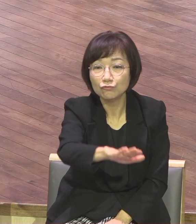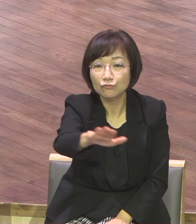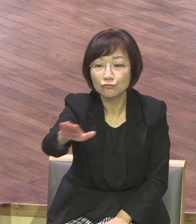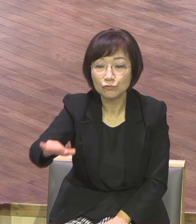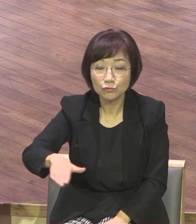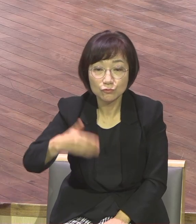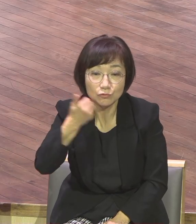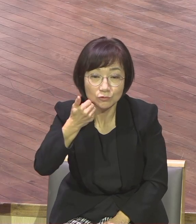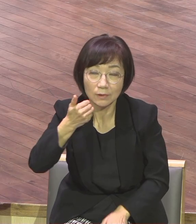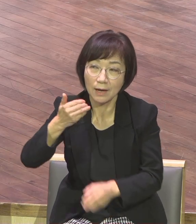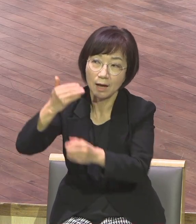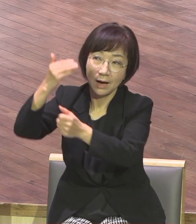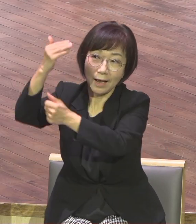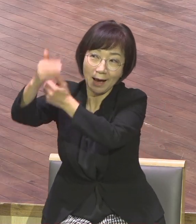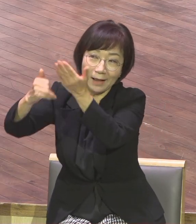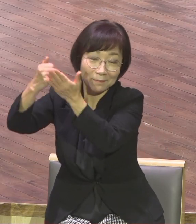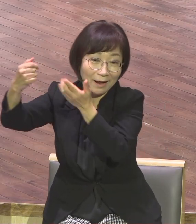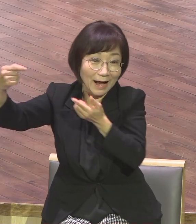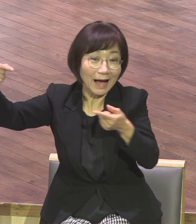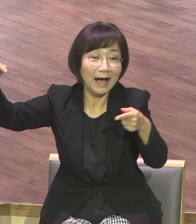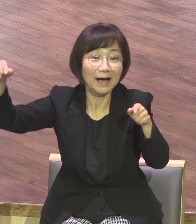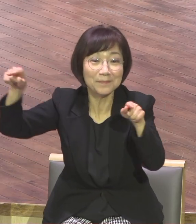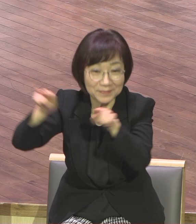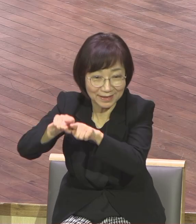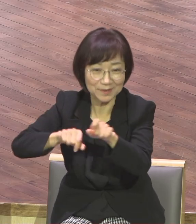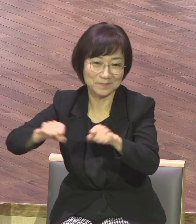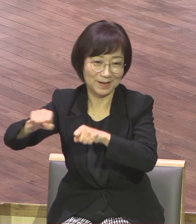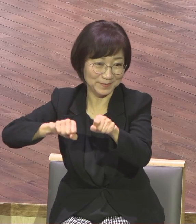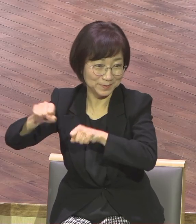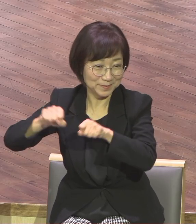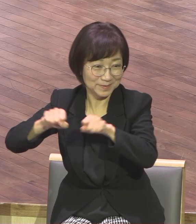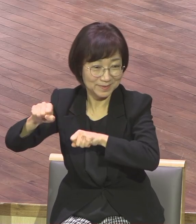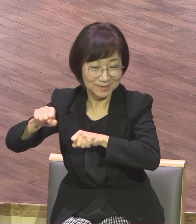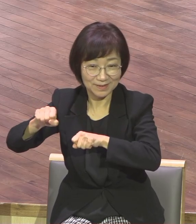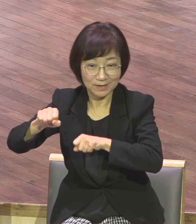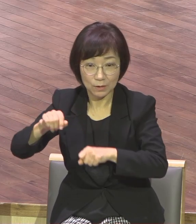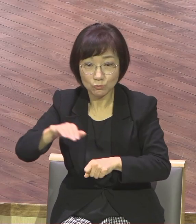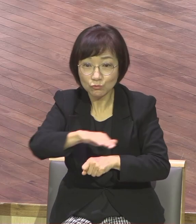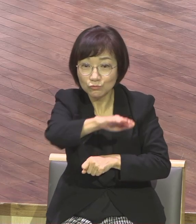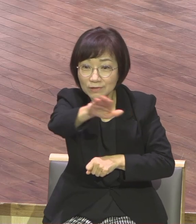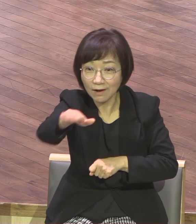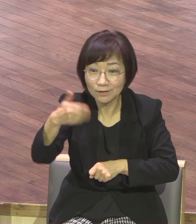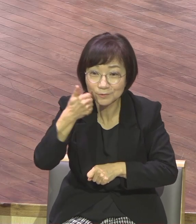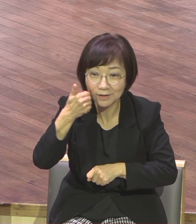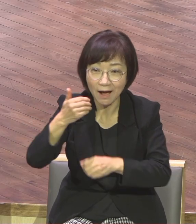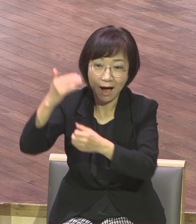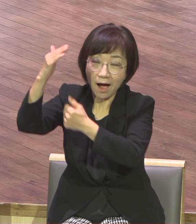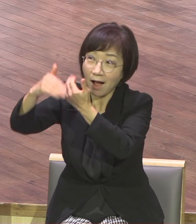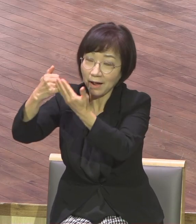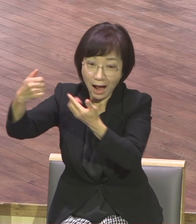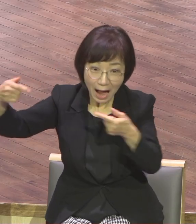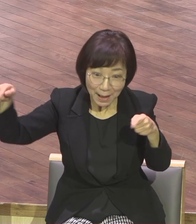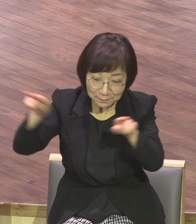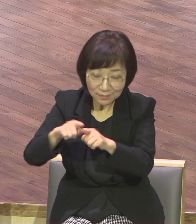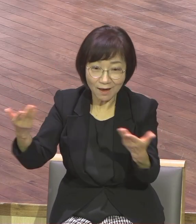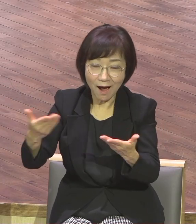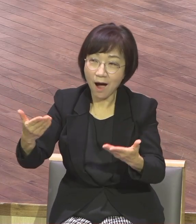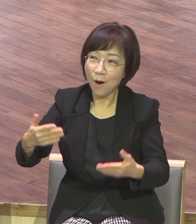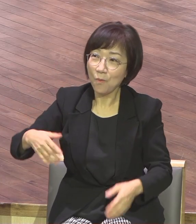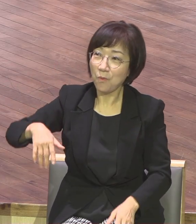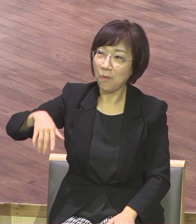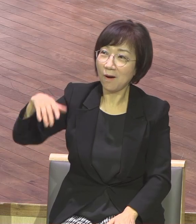하나님의 동역자들이요 그랬어요. 우리를 하나님의 동역자들이라고. 우리가 하나님과 동역한다.